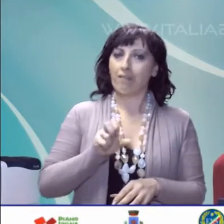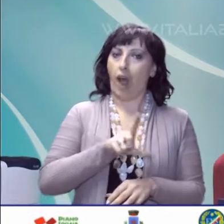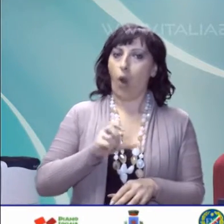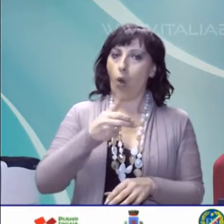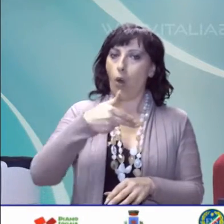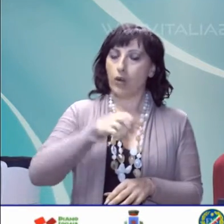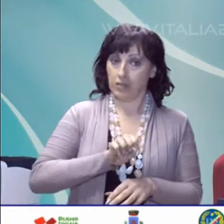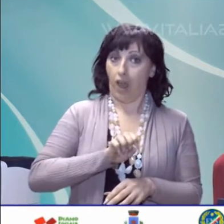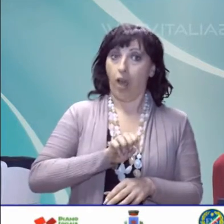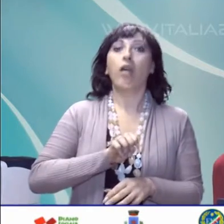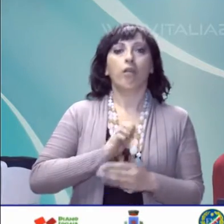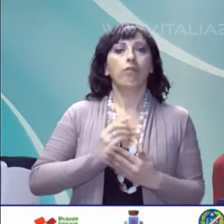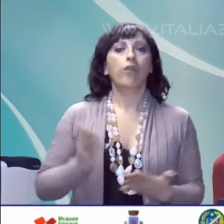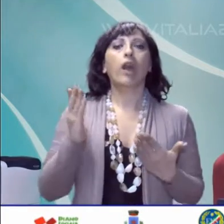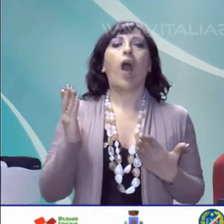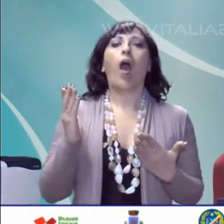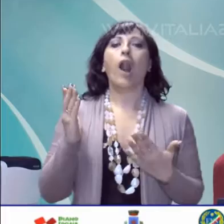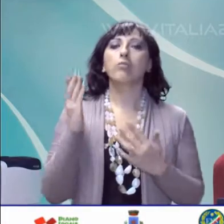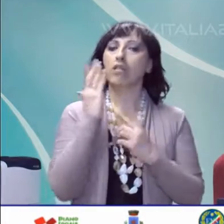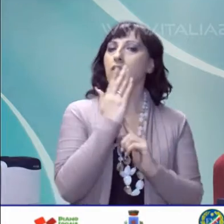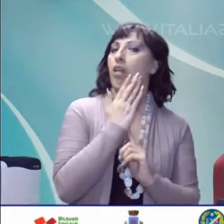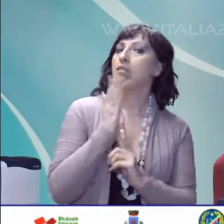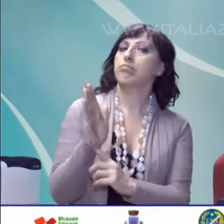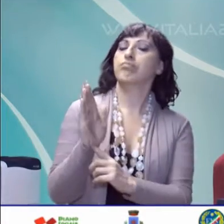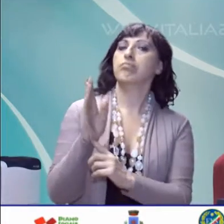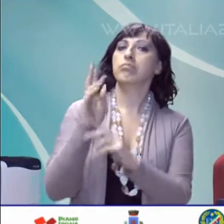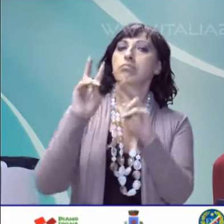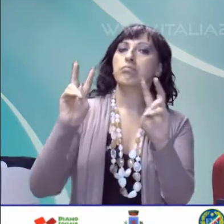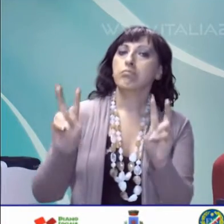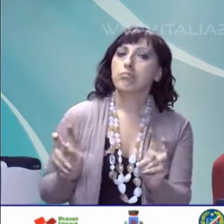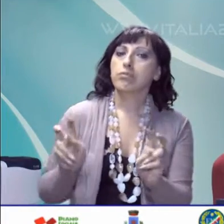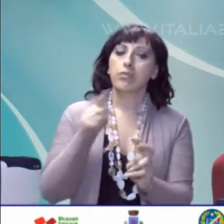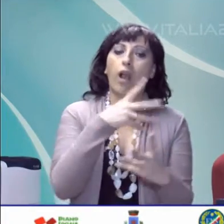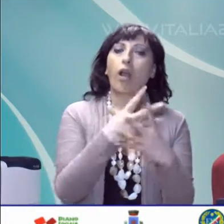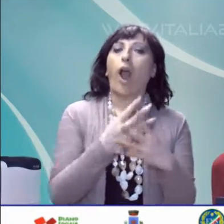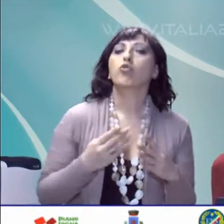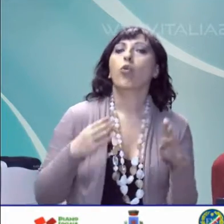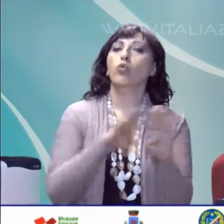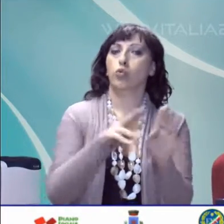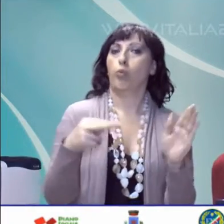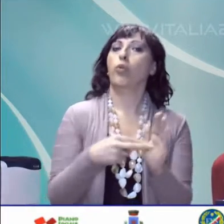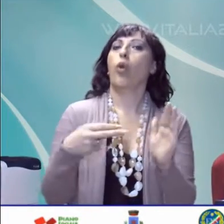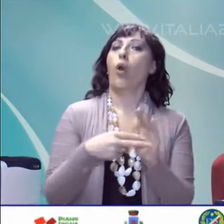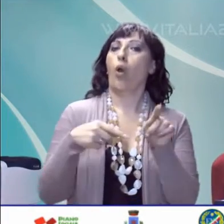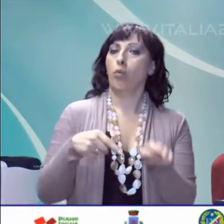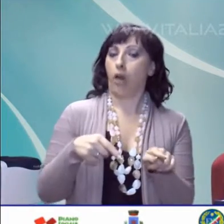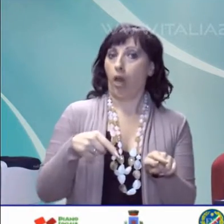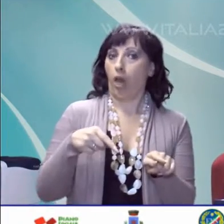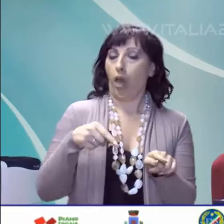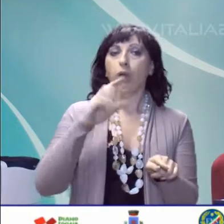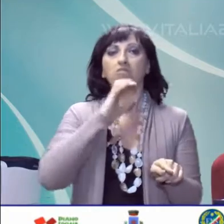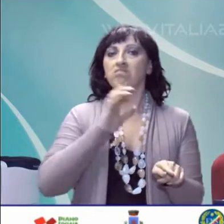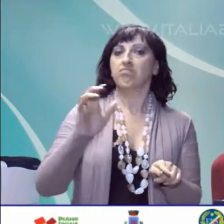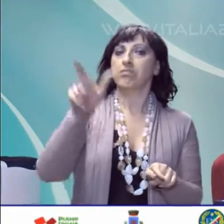di portare finalmente alla ribalta anche il tema della chiusura del carcere e di attaccare il